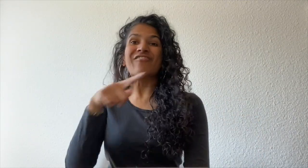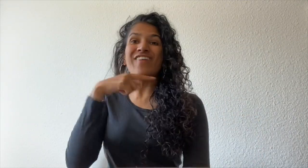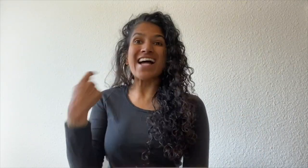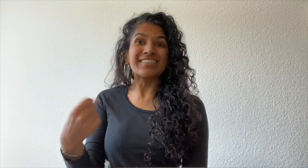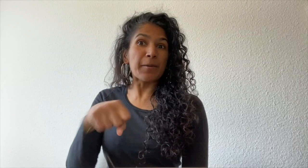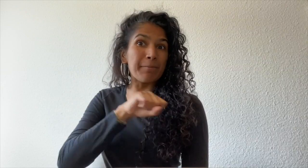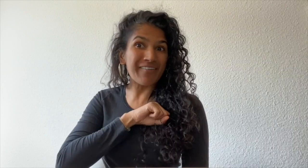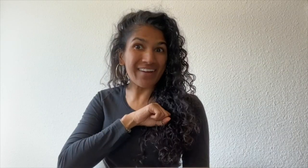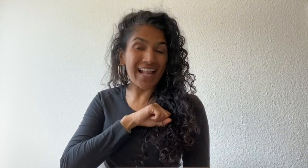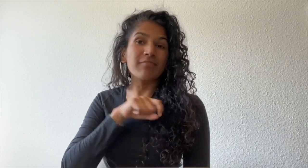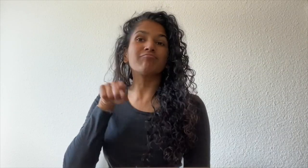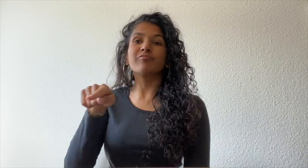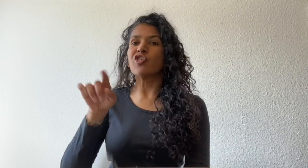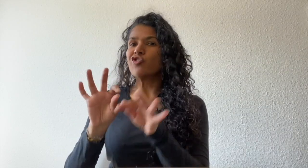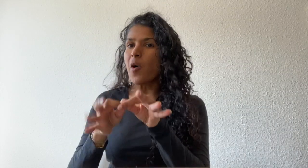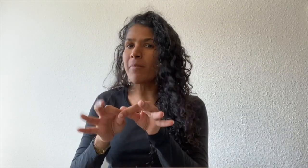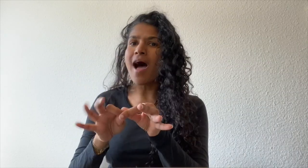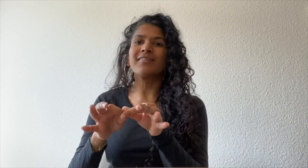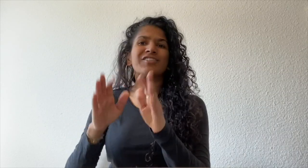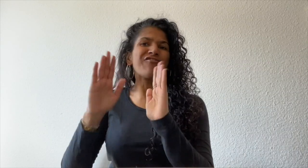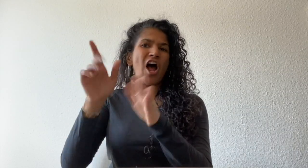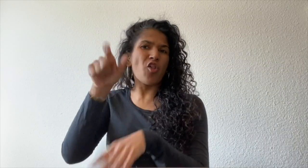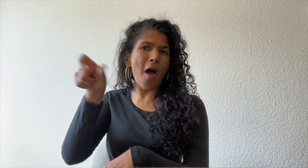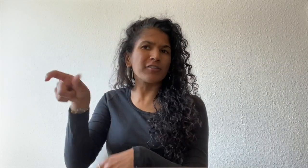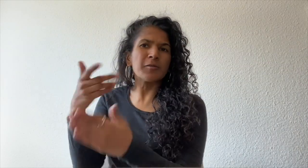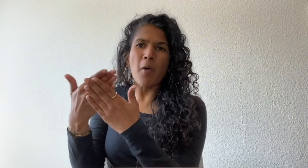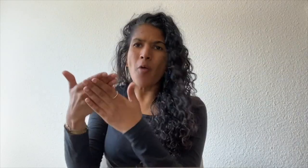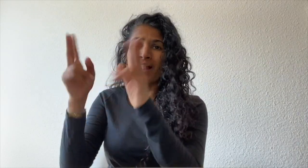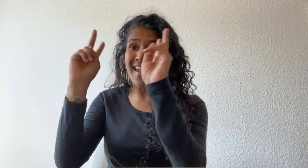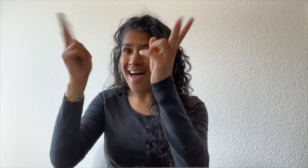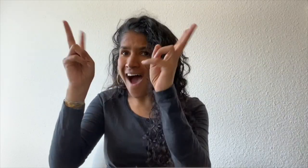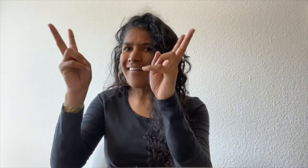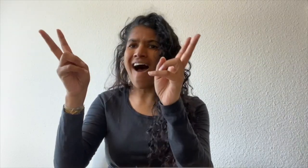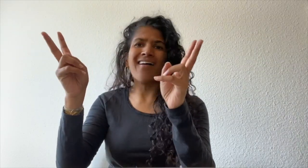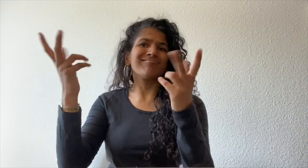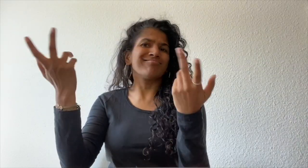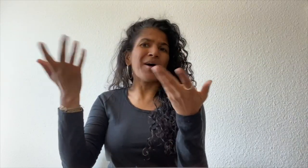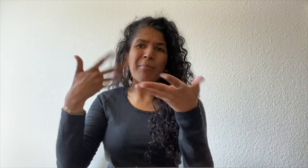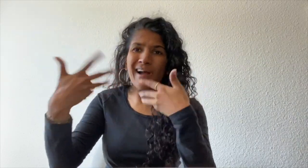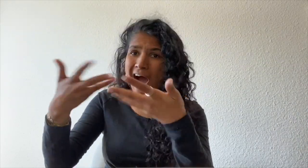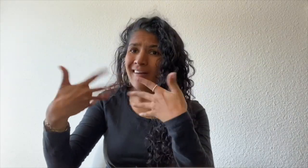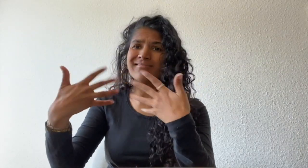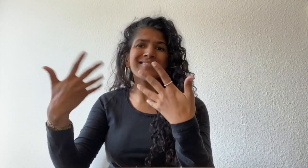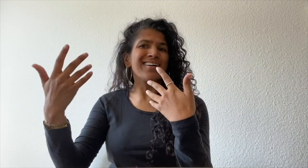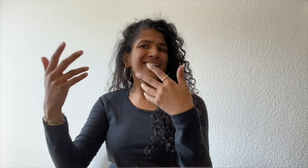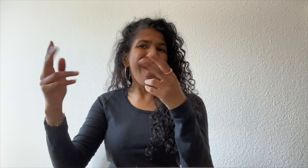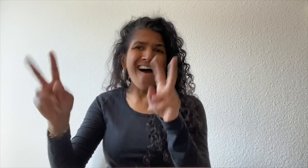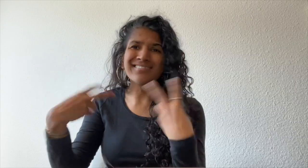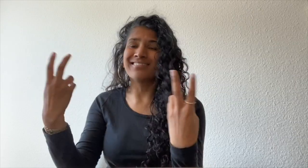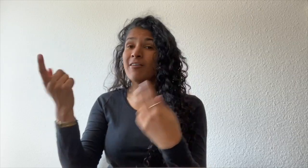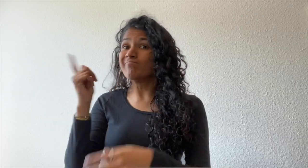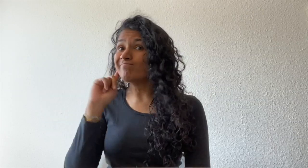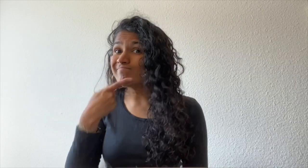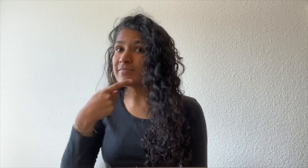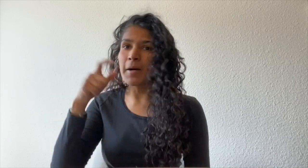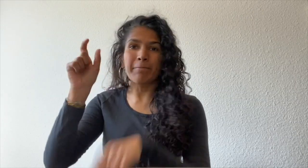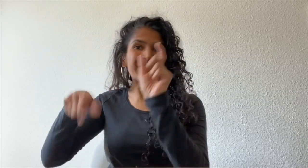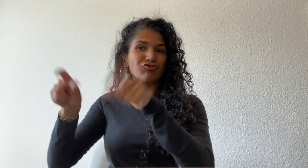Taubengemeinschaft und es geht um weiße Privilegien, die Fachleute, Dolmetscher, Pädagogen,